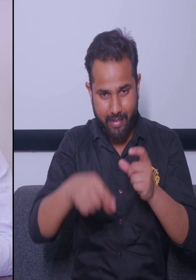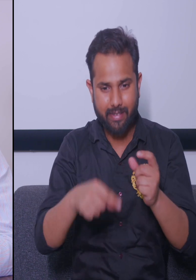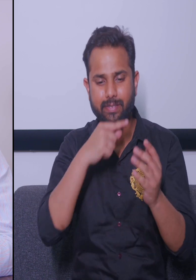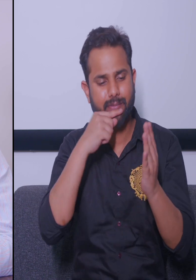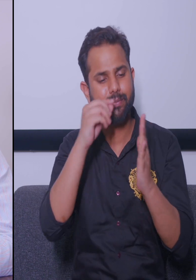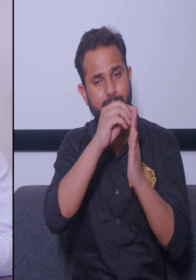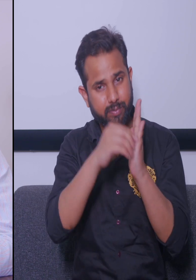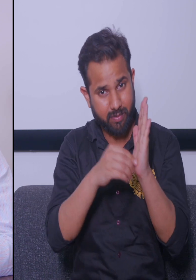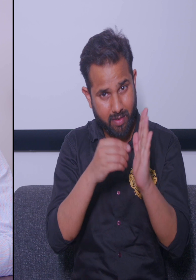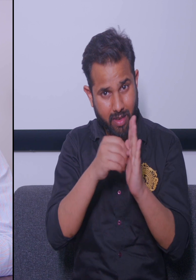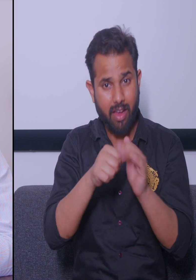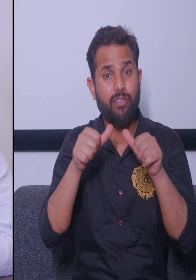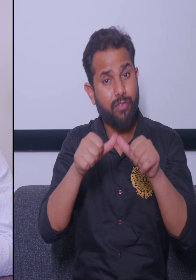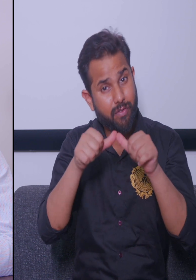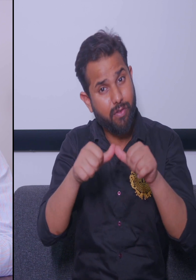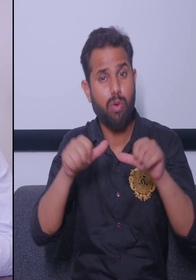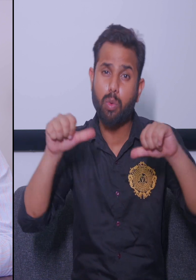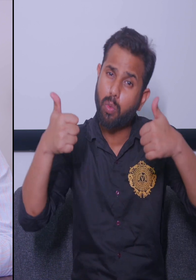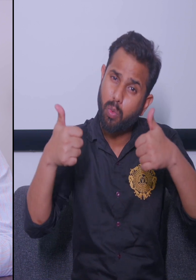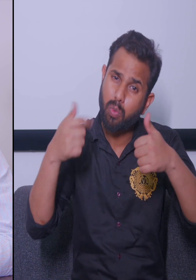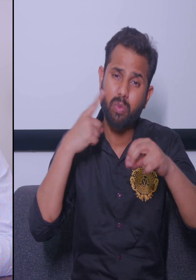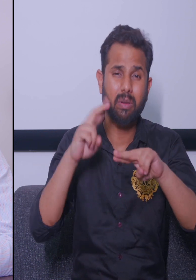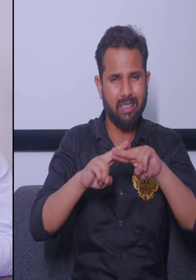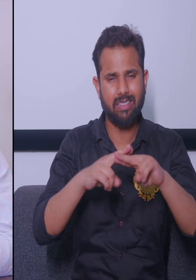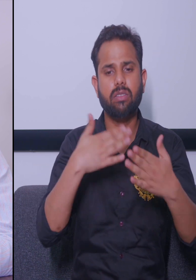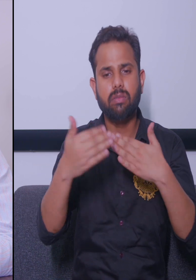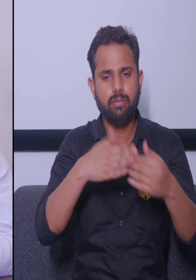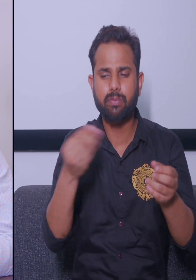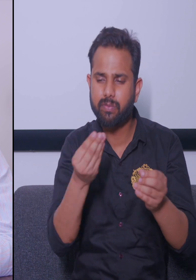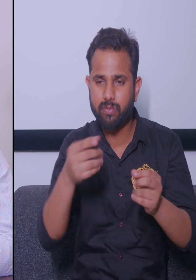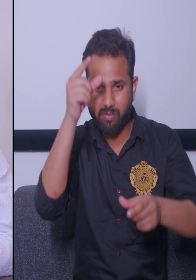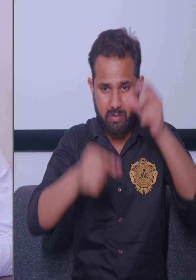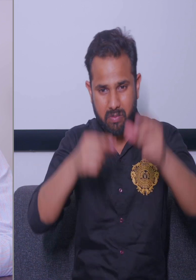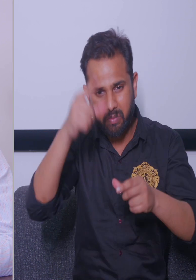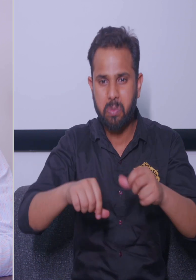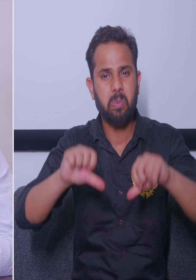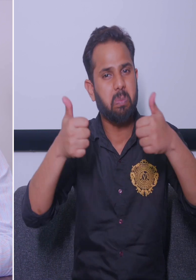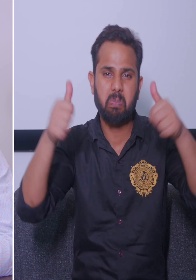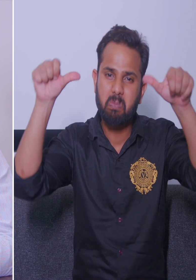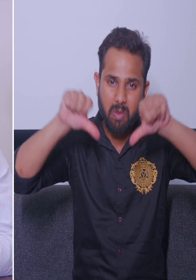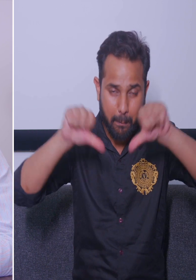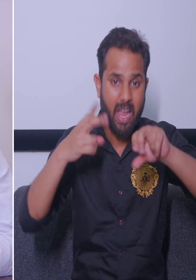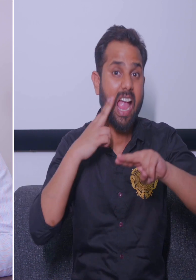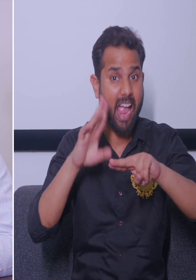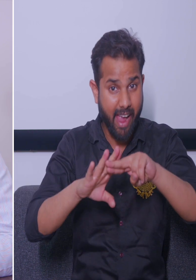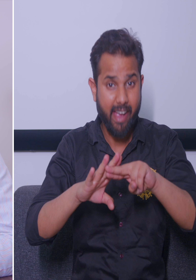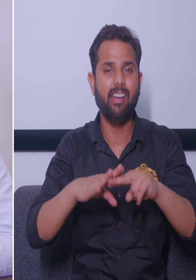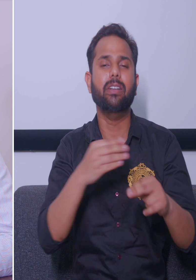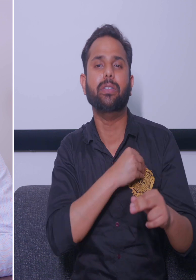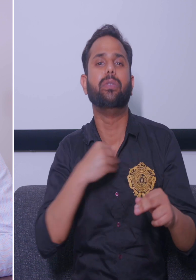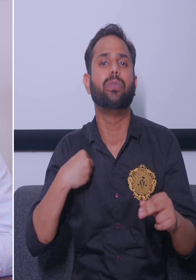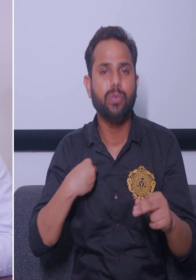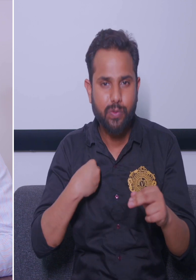करते हैं, बट कुछ पेशेंट्स में पेप्टिक अल्सर डिजीज़ का रिस्पॉन्स सेटिस्फैक्ट्री नहीं आता है। उन पेशेंट्स में आपके डॉक्टर